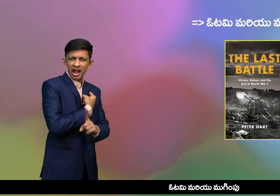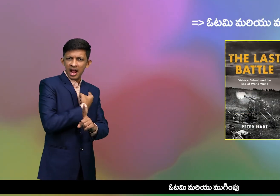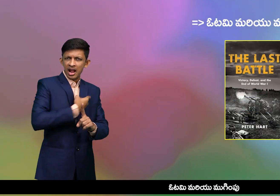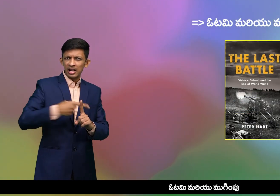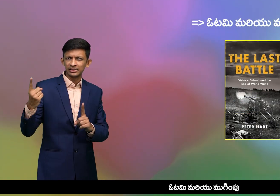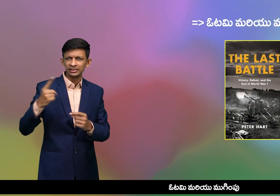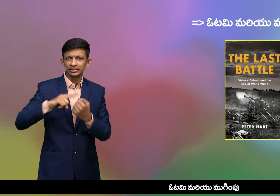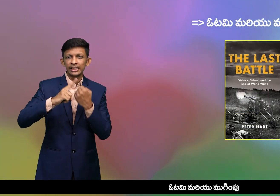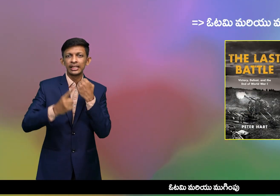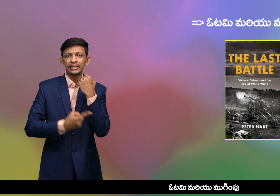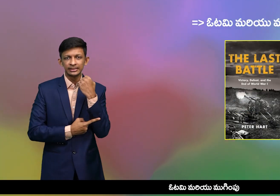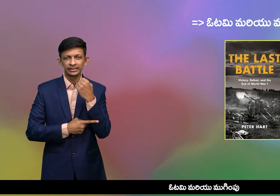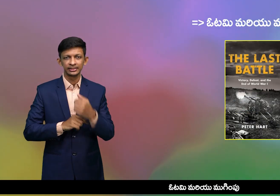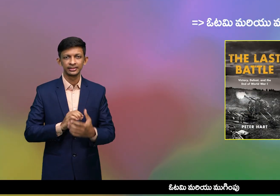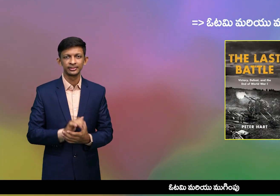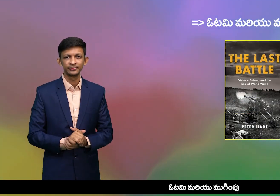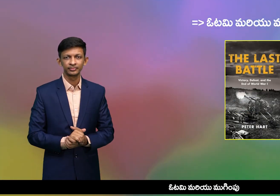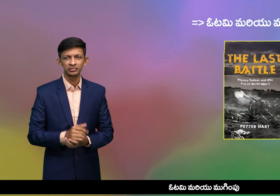ఓటమి మరియు ముగింపు,